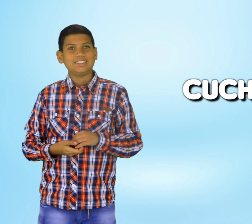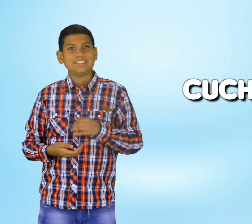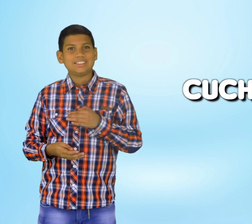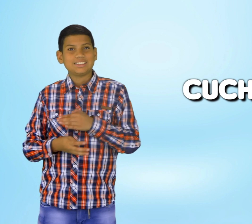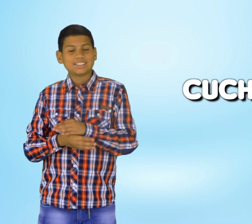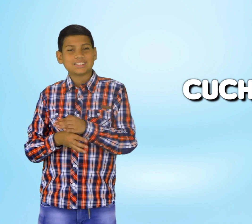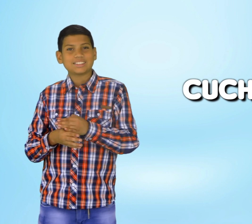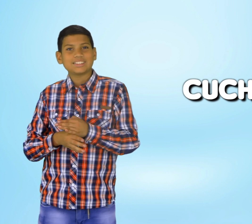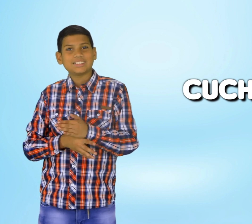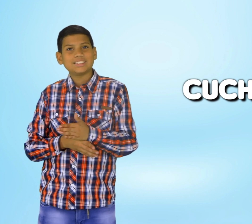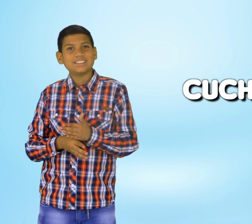Cuchillo.